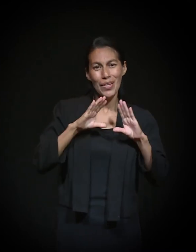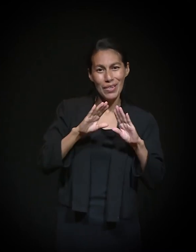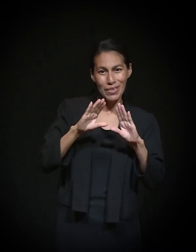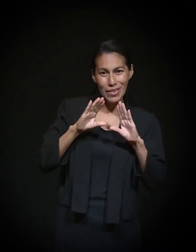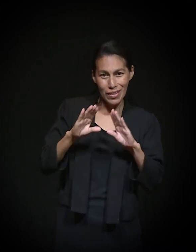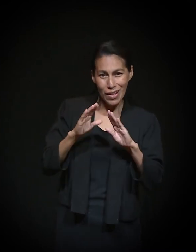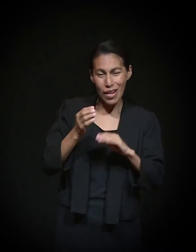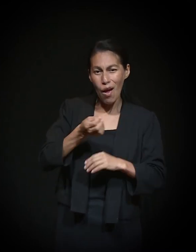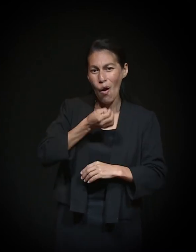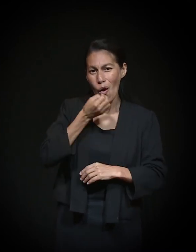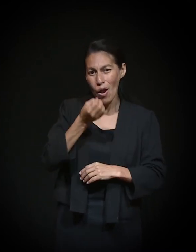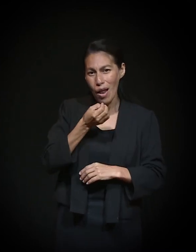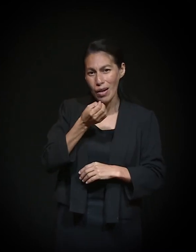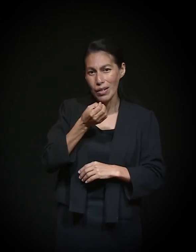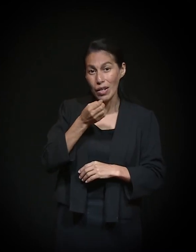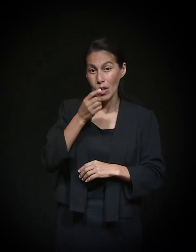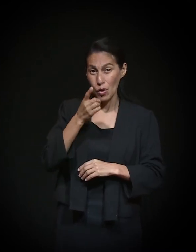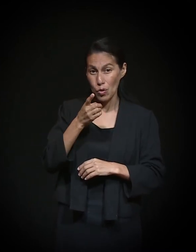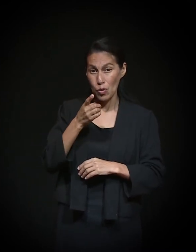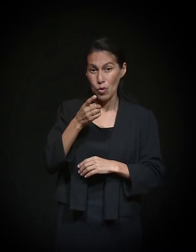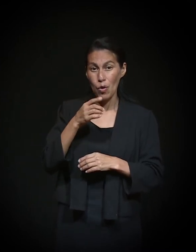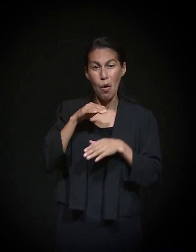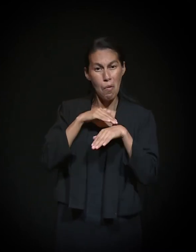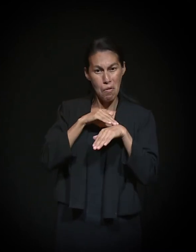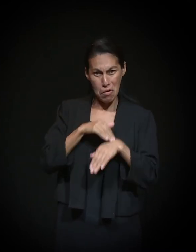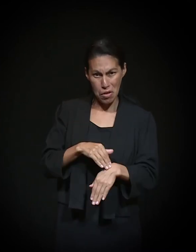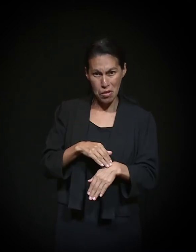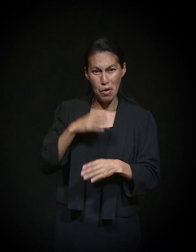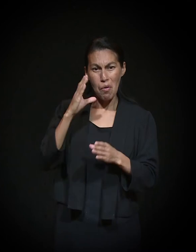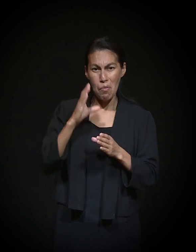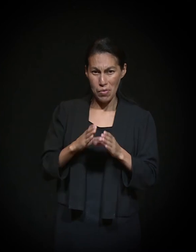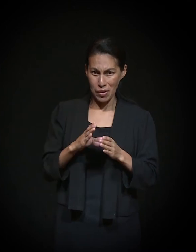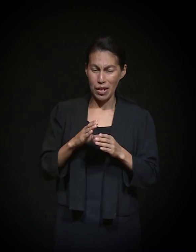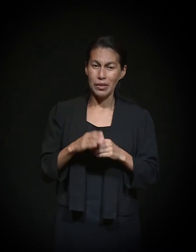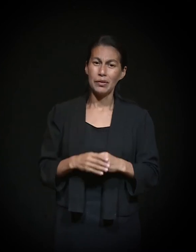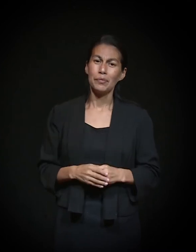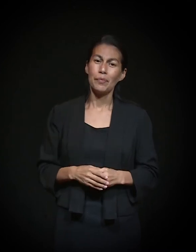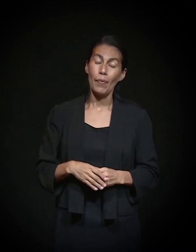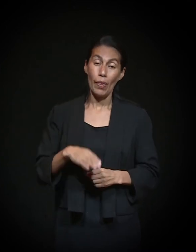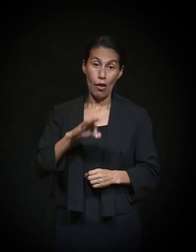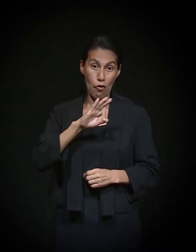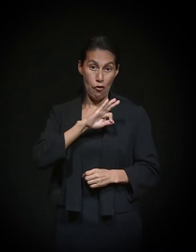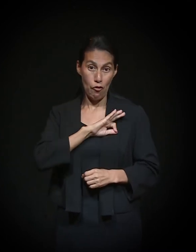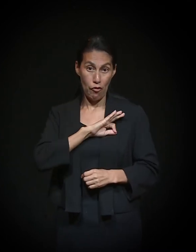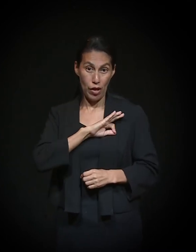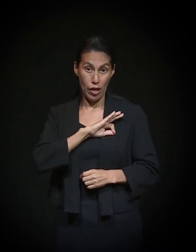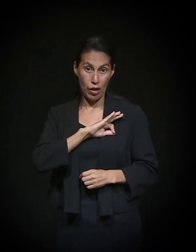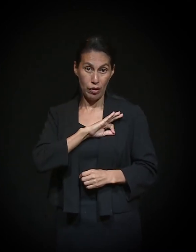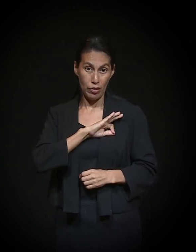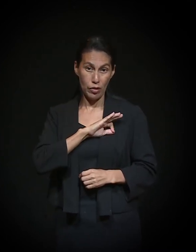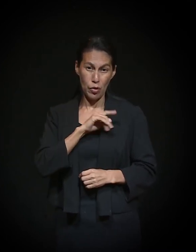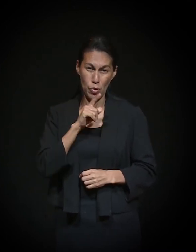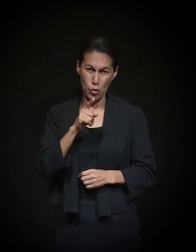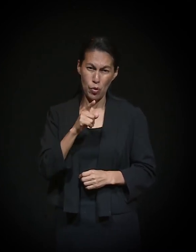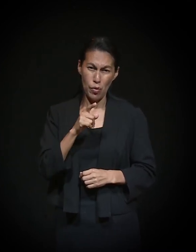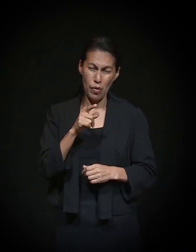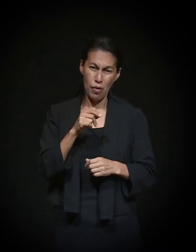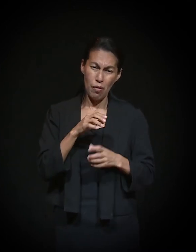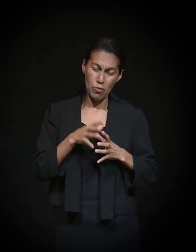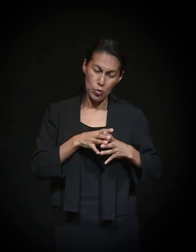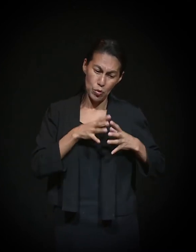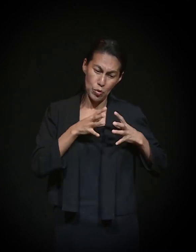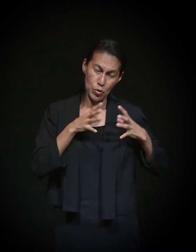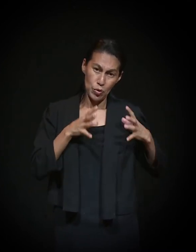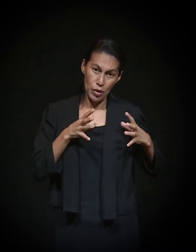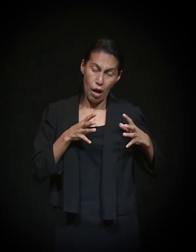porque entonces cumplirás el mandato de Dios y cuida tu fe. Al escuchar estos